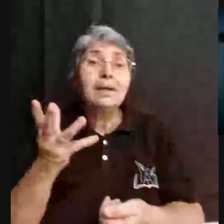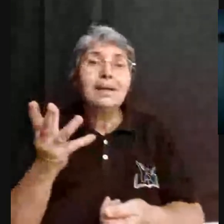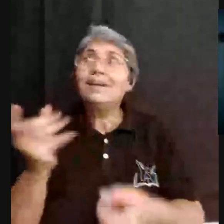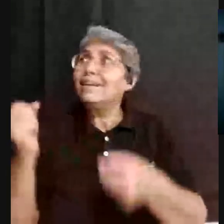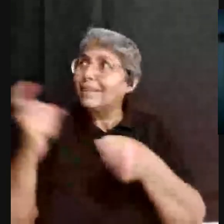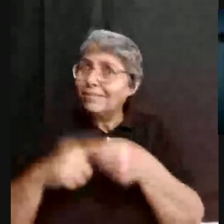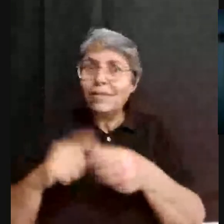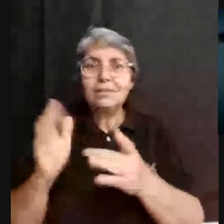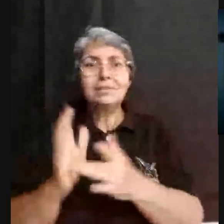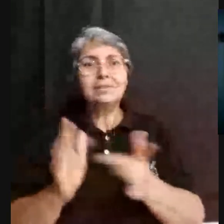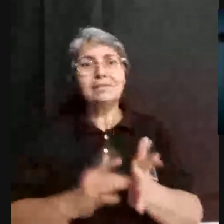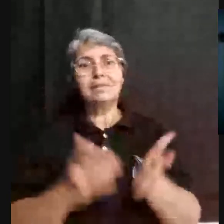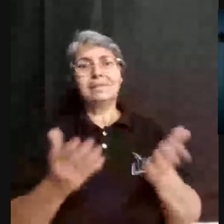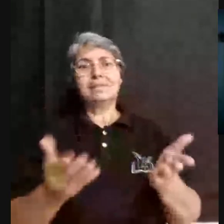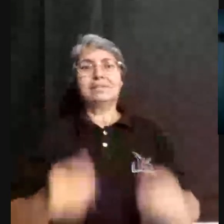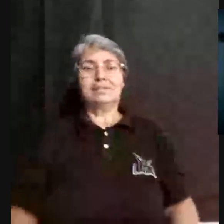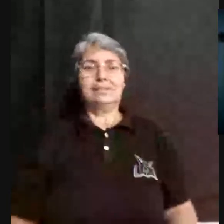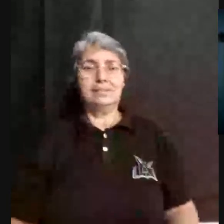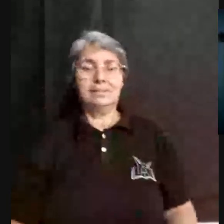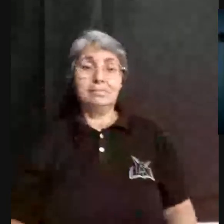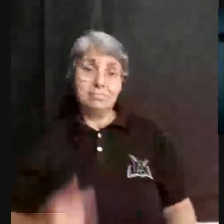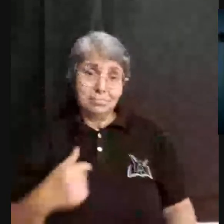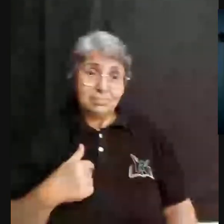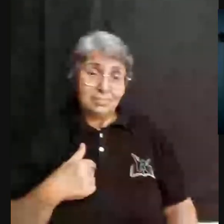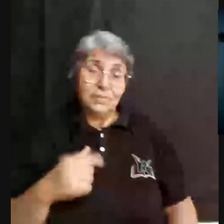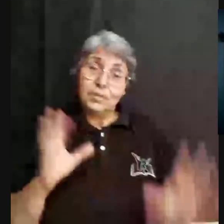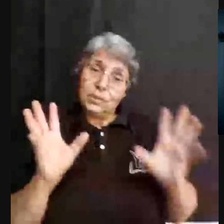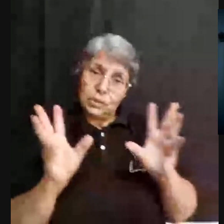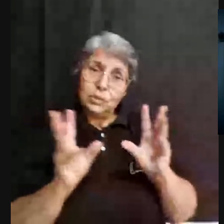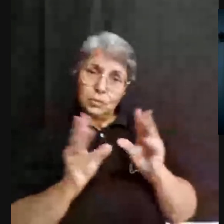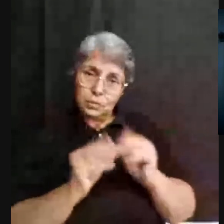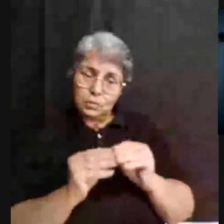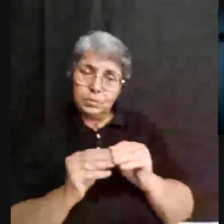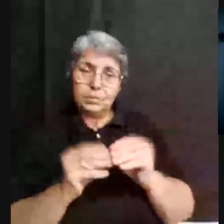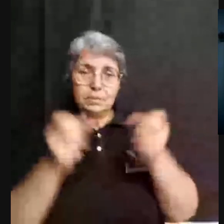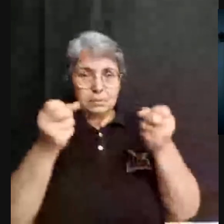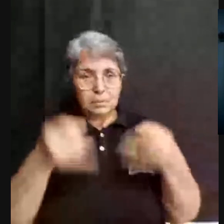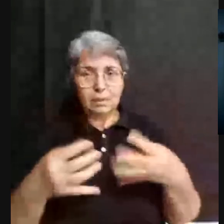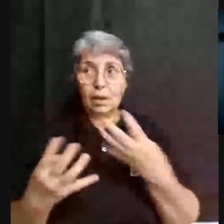sobre as confissões pós-Minneapolis 1888,